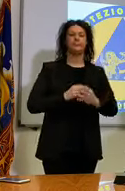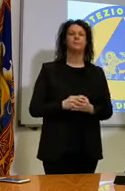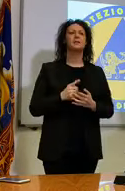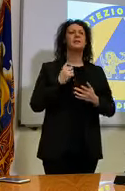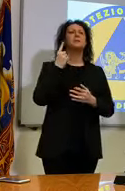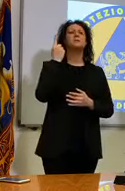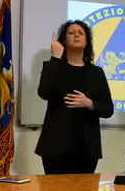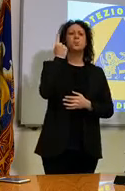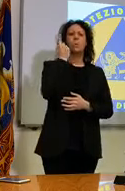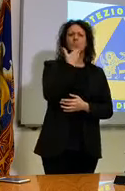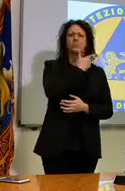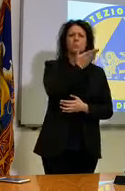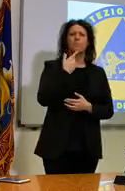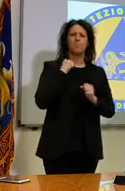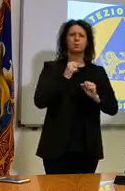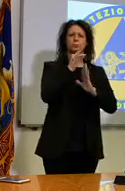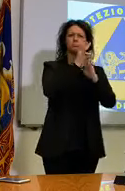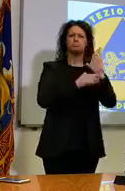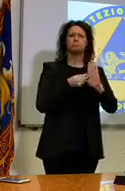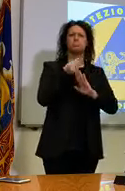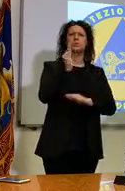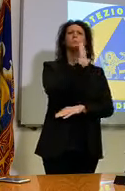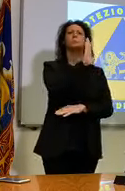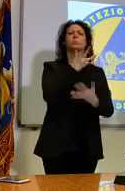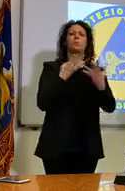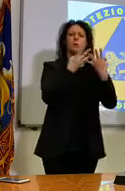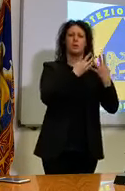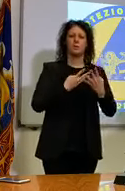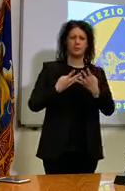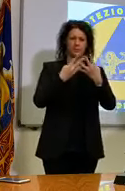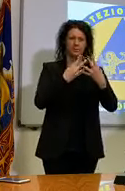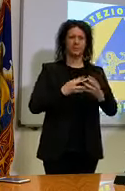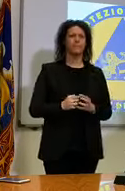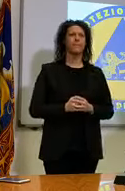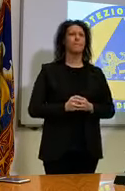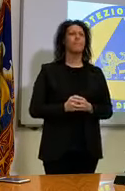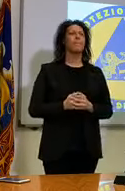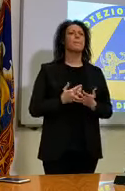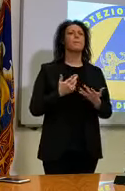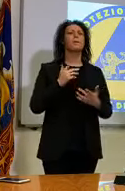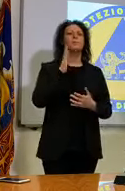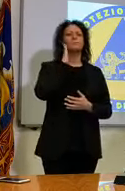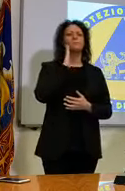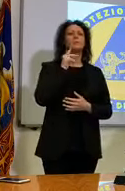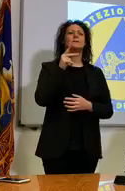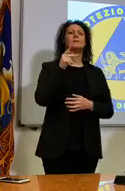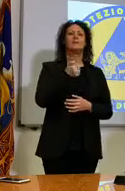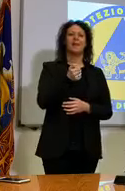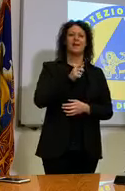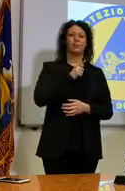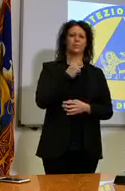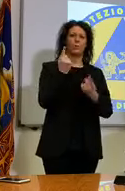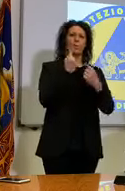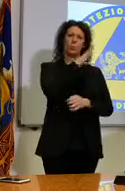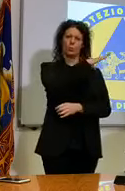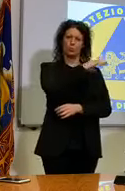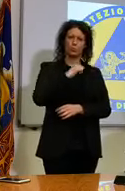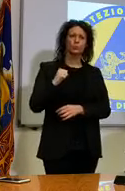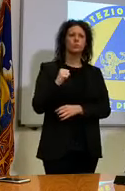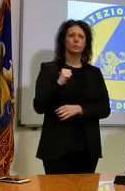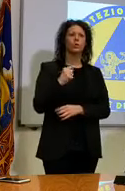darvi i dati, perché soprattutto se magari Federico sei qui mi recupera il telefono, magari poi vi do